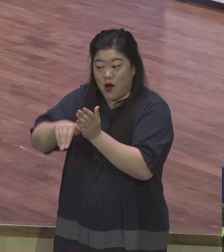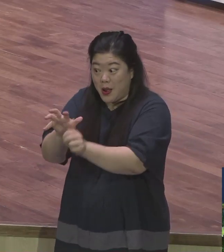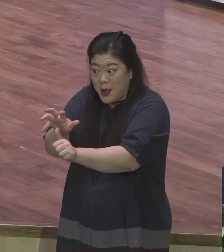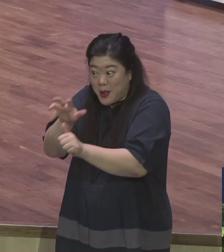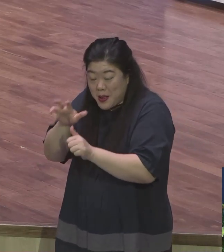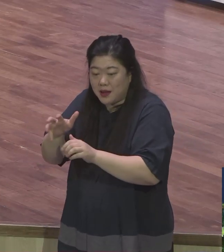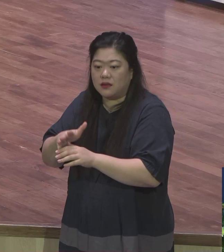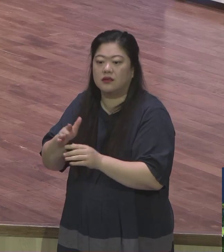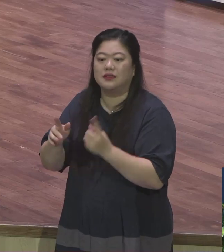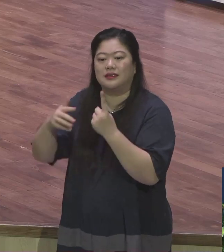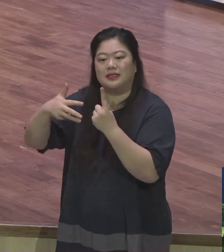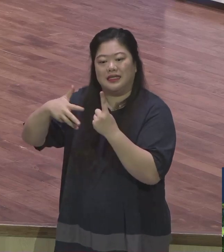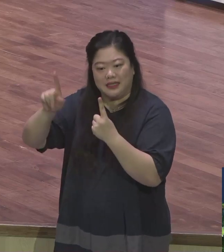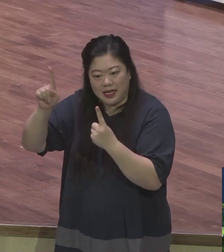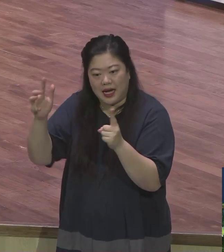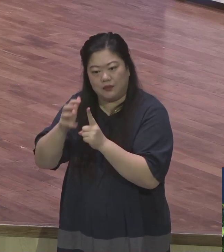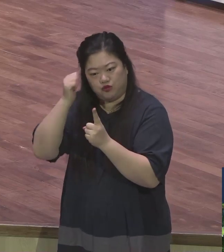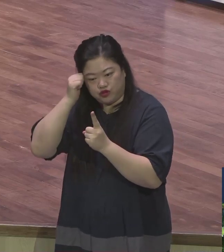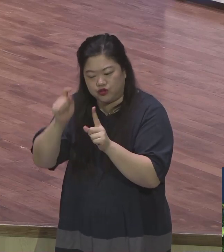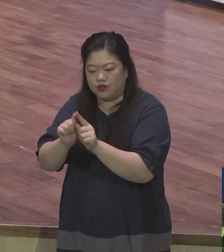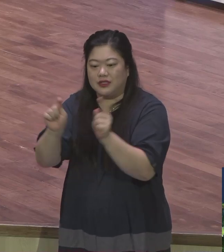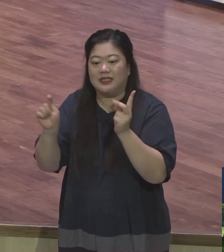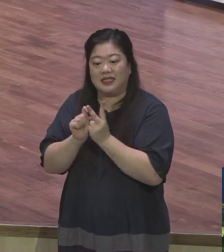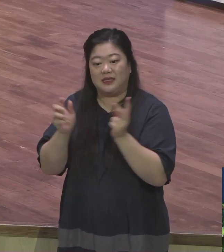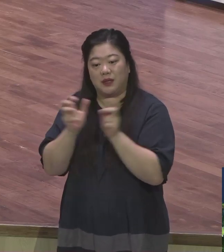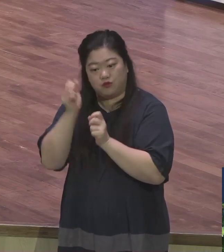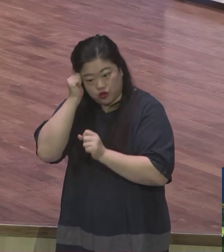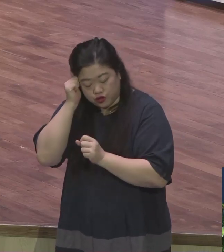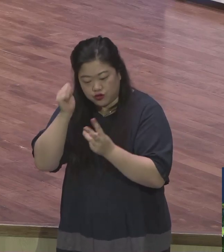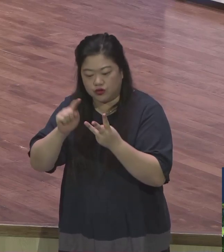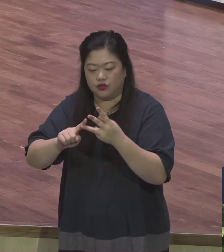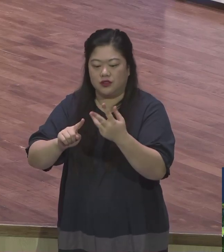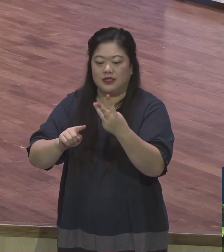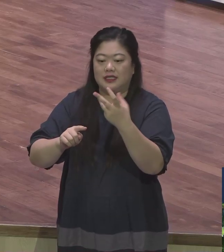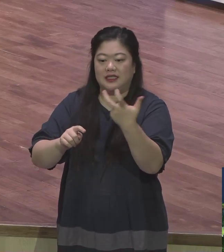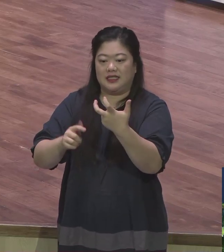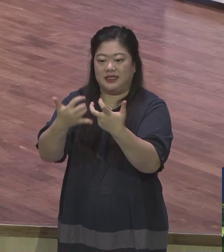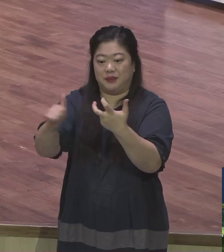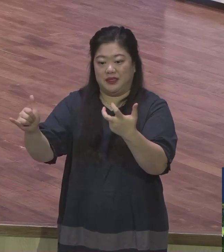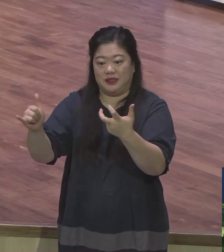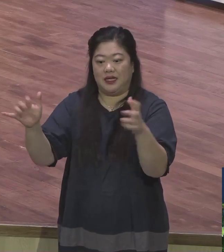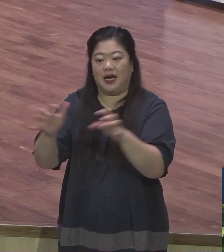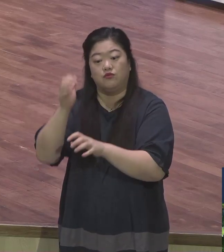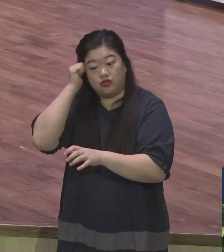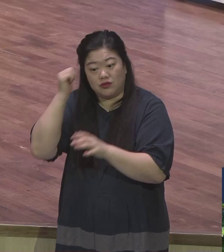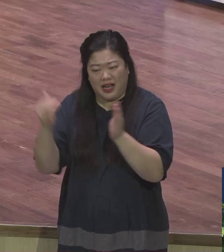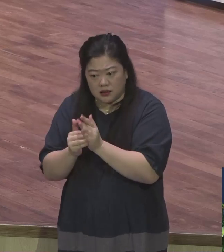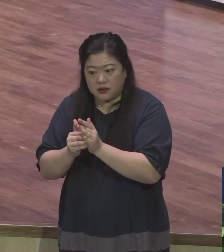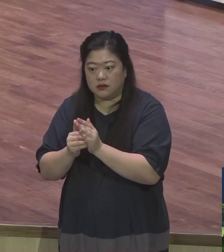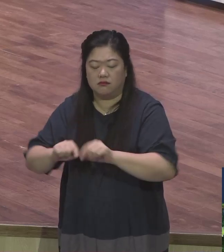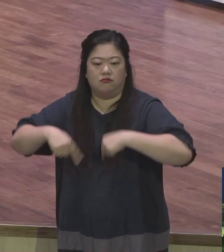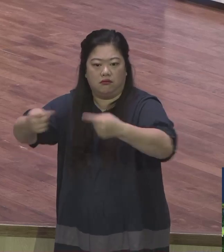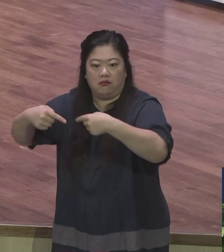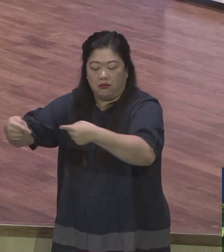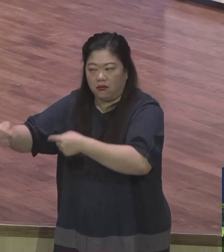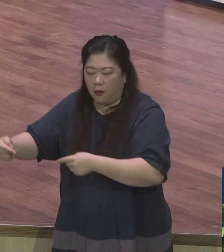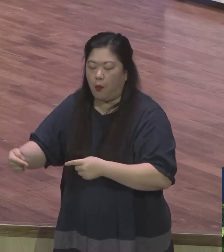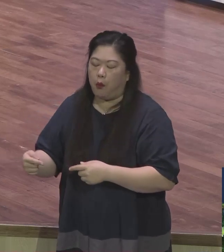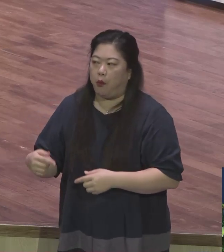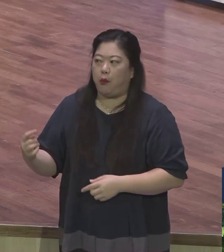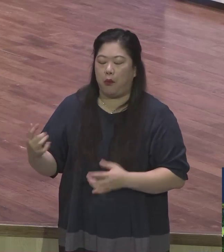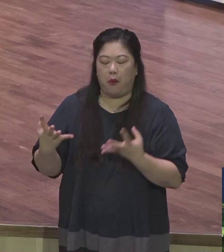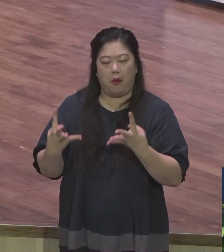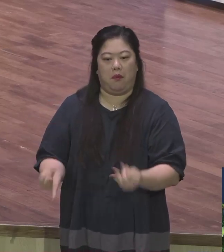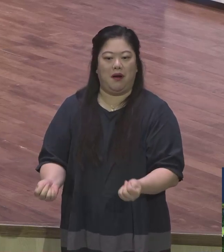합숙, 70인종 훈련을 계속해서 모두 다 그렇게 영결을 깨어서 가장 소중한 시간들을